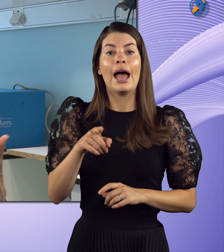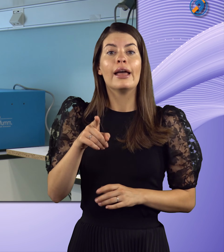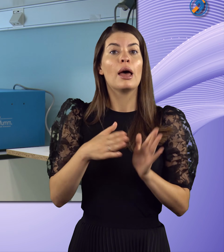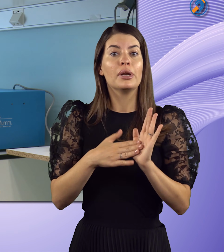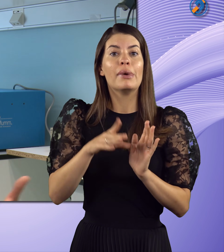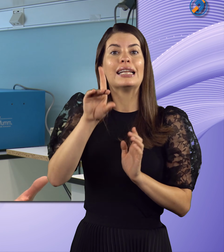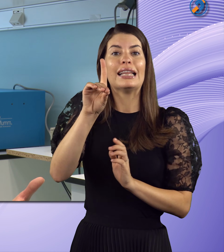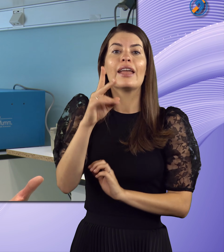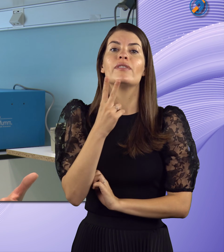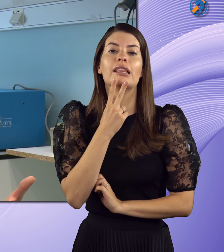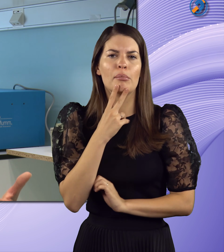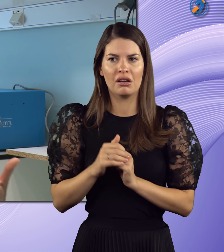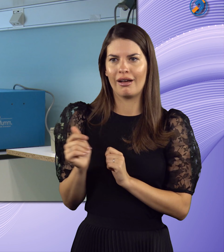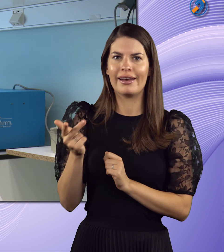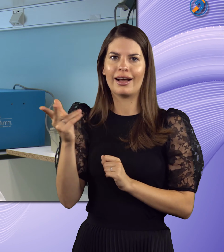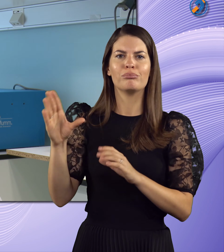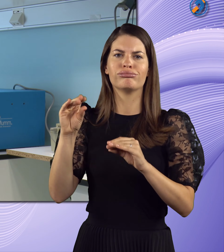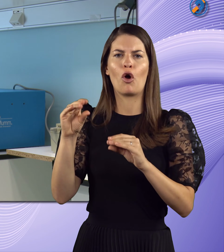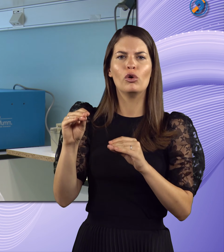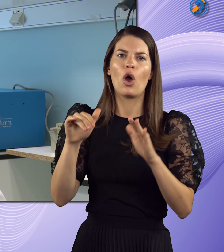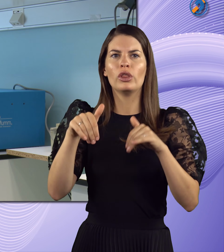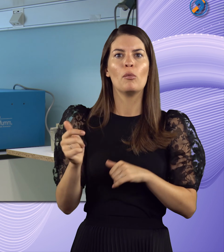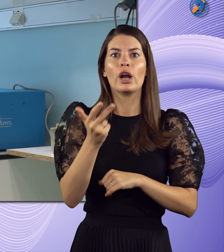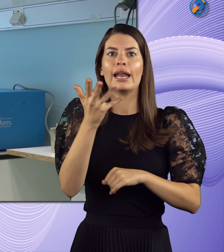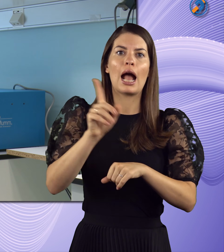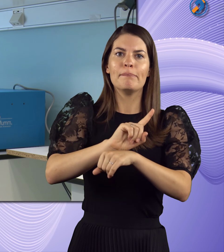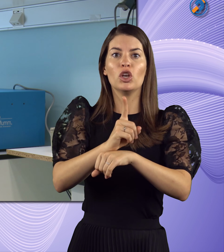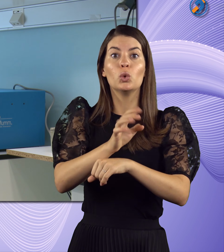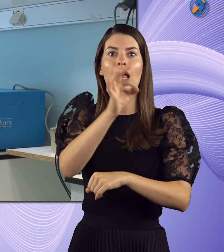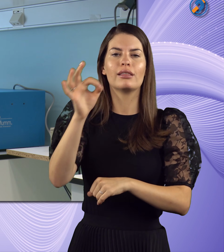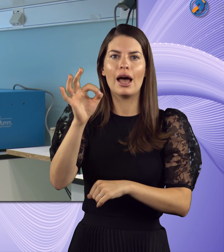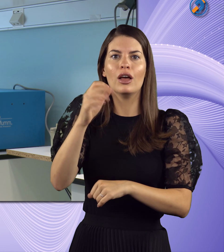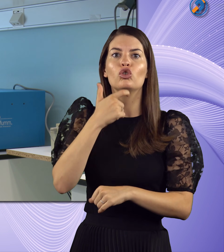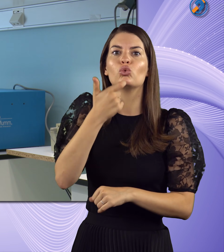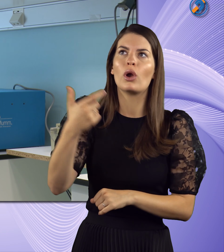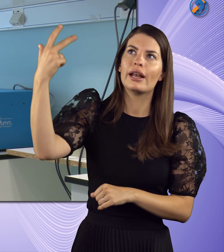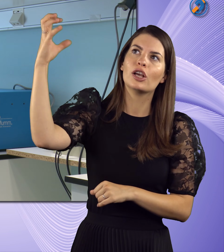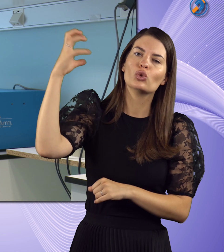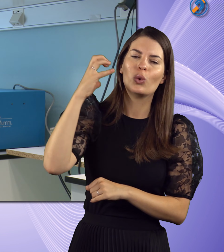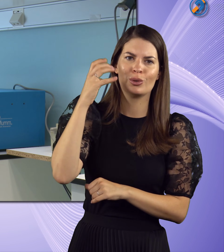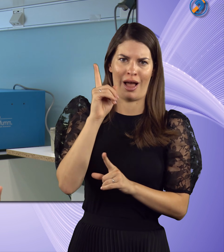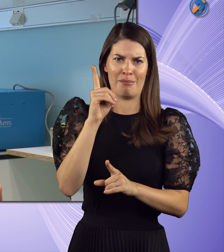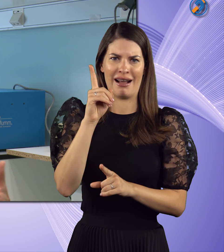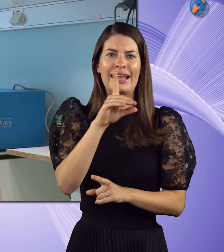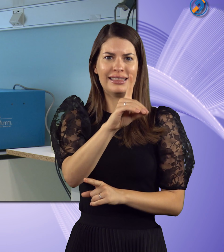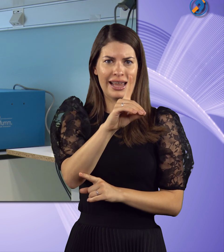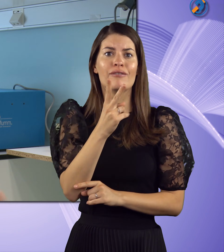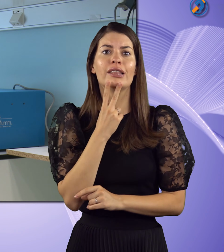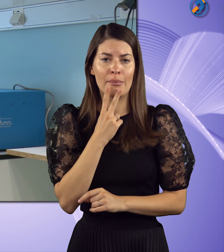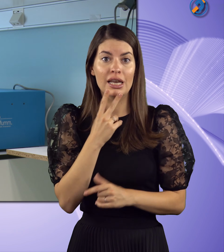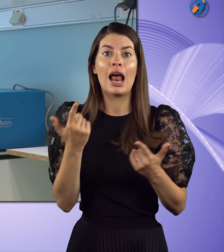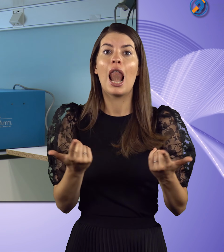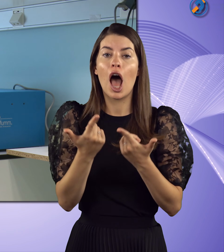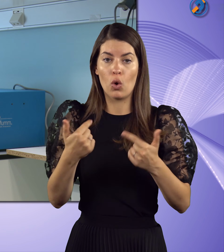s tem povezano je tudi D-vitamin, ki govorijo, da je treba iti toliko in toliko minut na dan na sonce, ampak D-vitamin